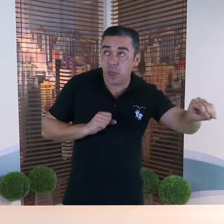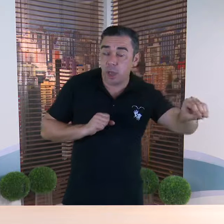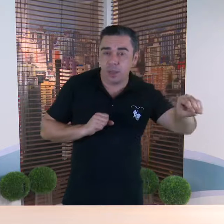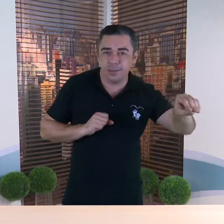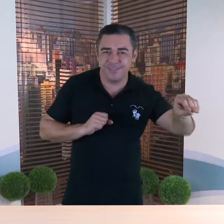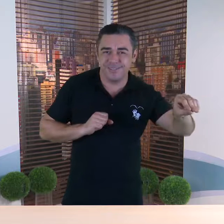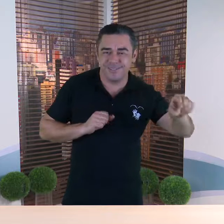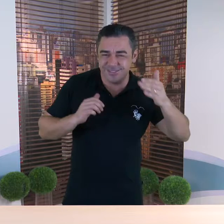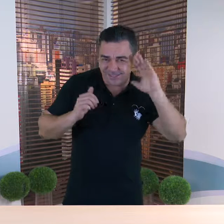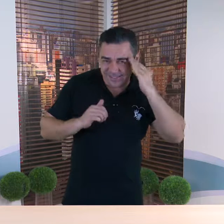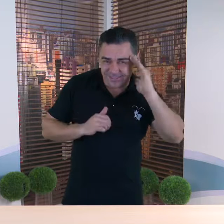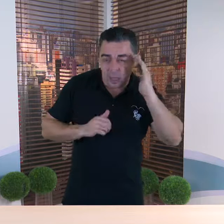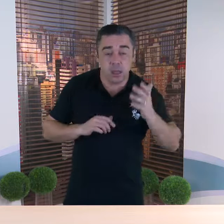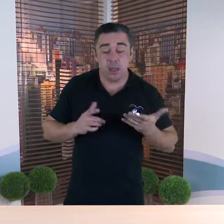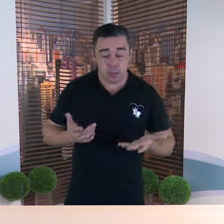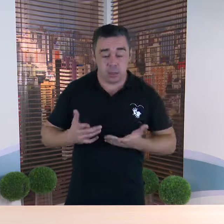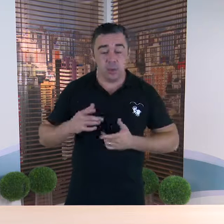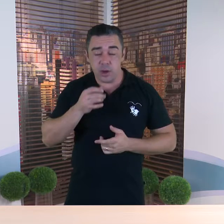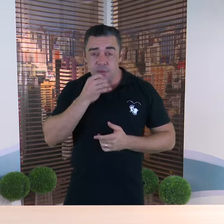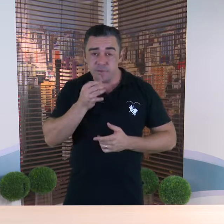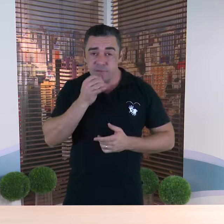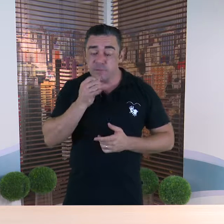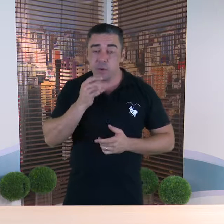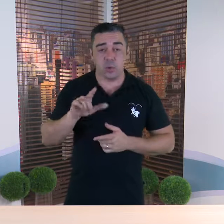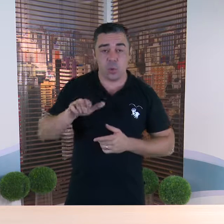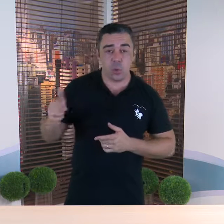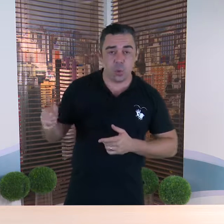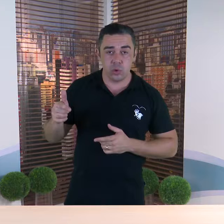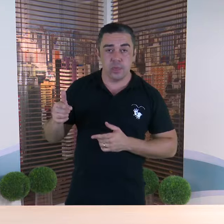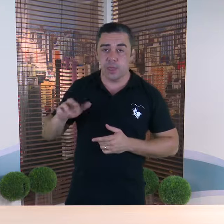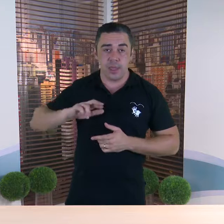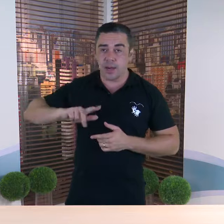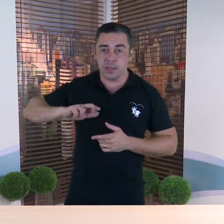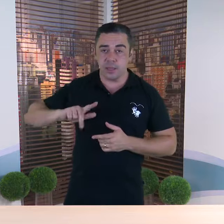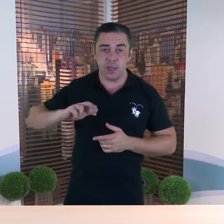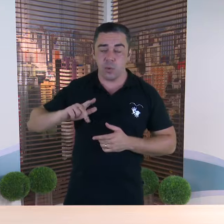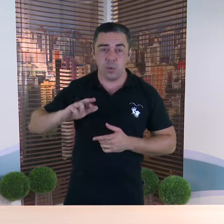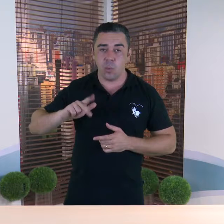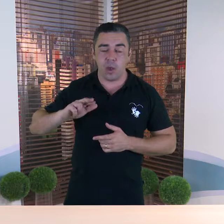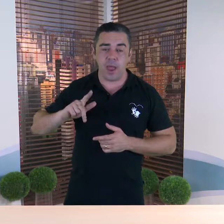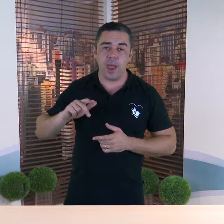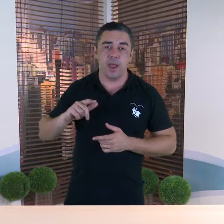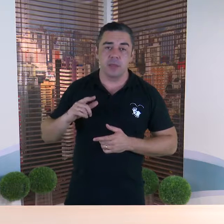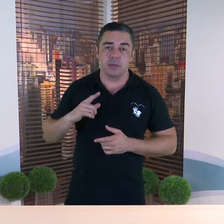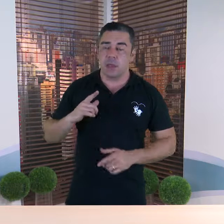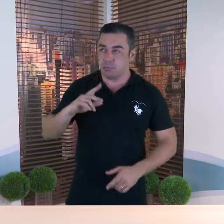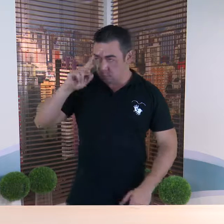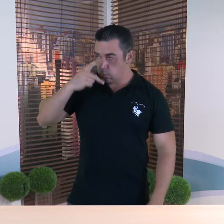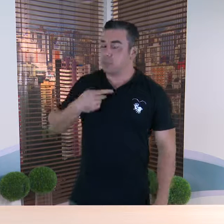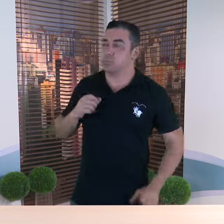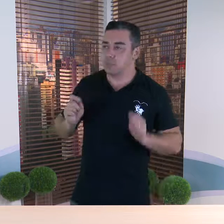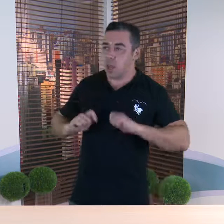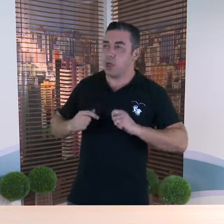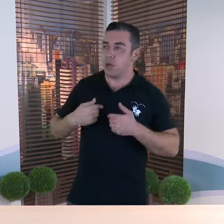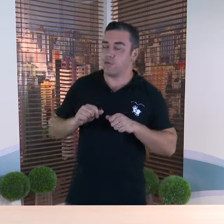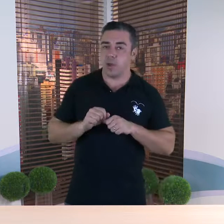e, semelhante às outras criaturas que povoam o universo, não é um ser incriado. O diabo